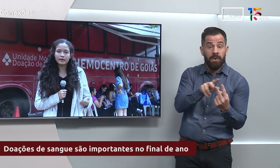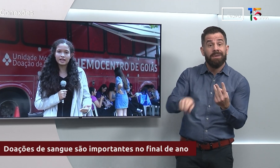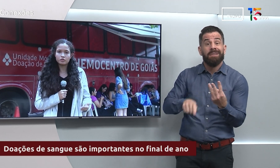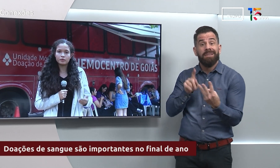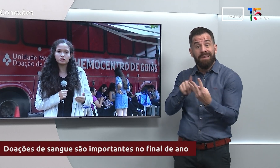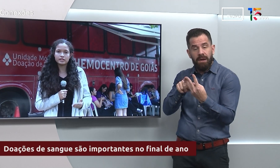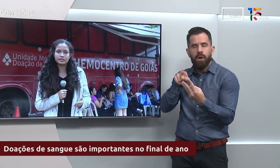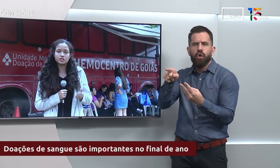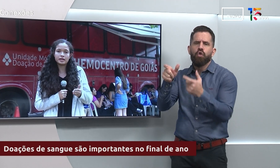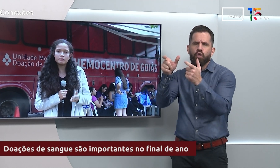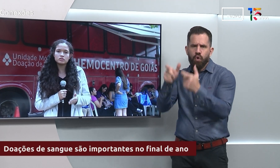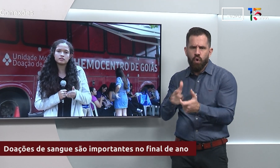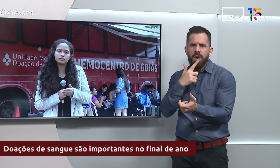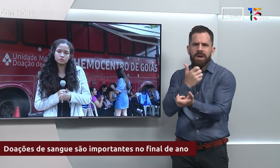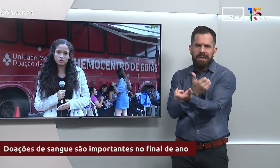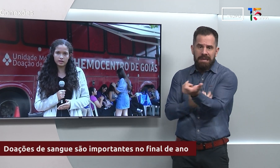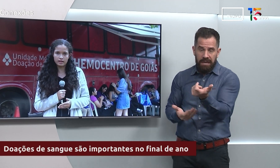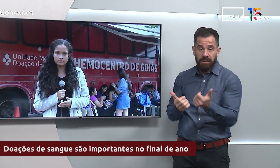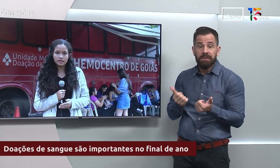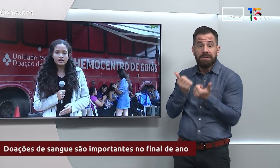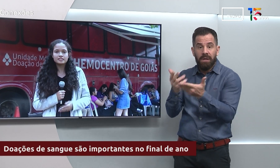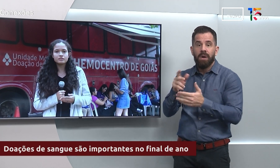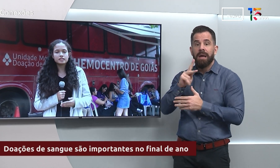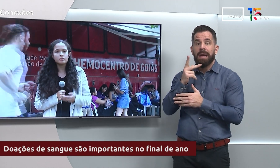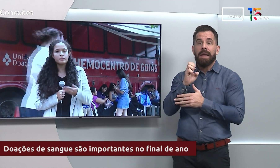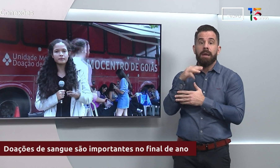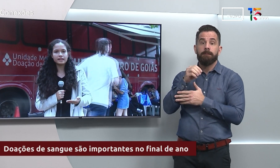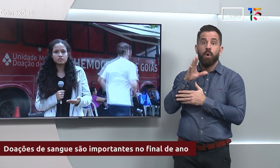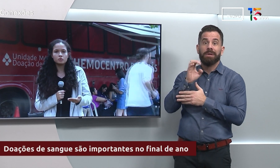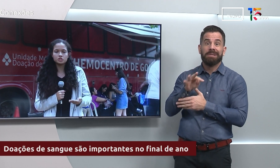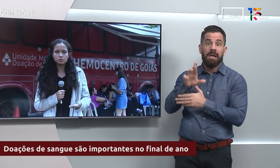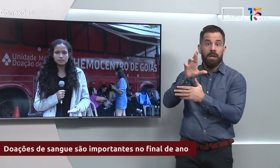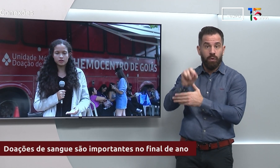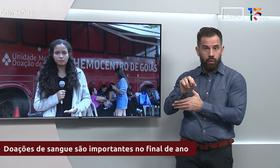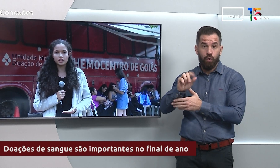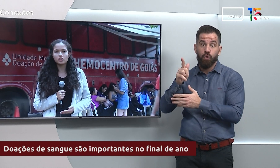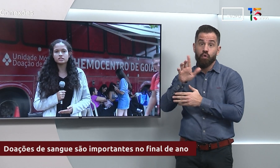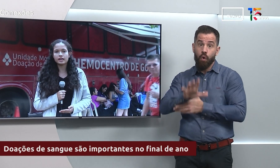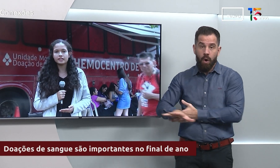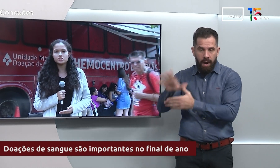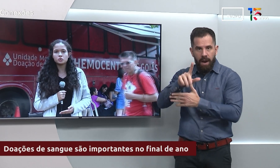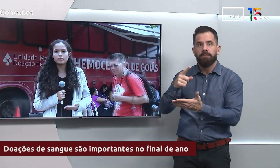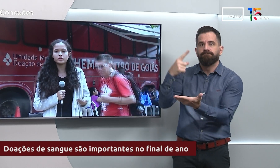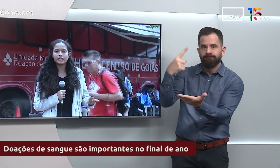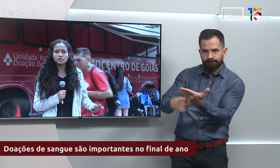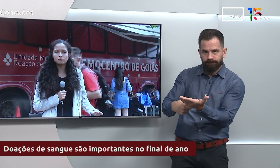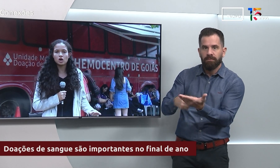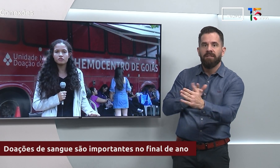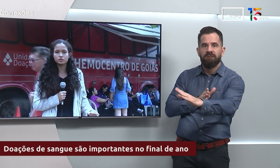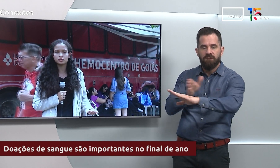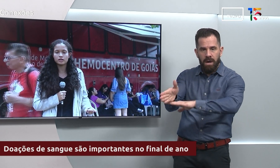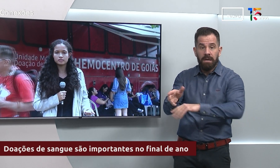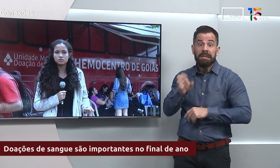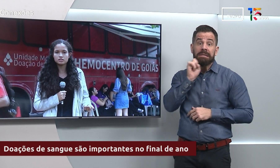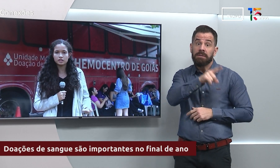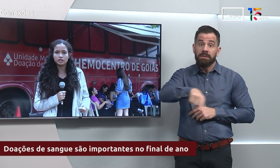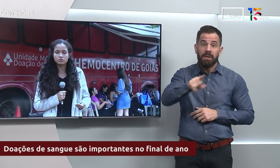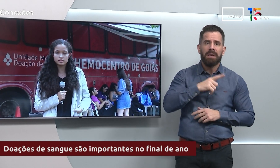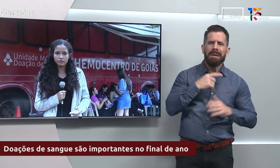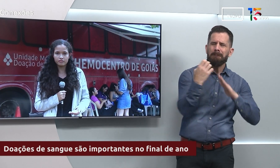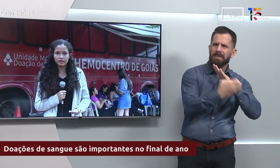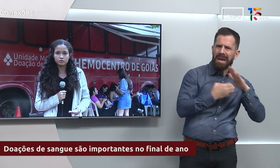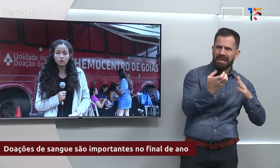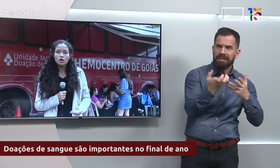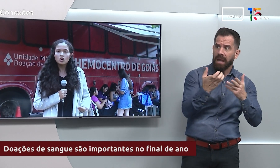agendamento prévio pelo site Hemocentro Goiás. E se você tem uma empresa ou instituição e gostaria de uma unidade móvel de doação de sangue no